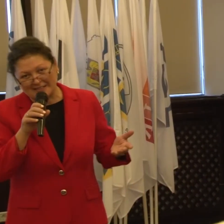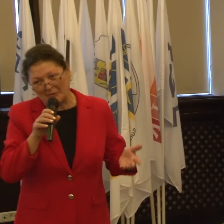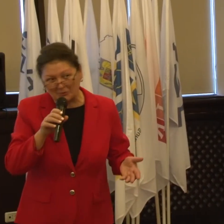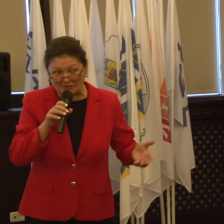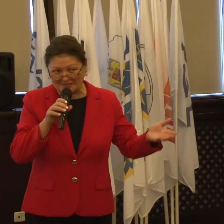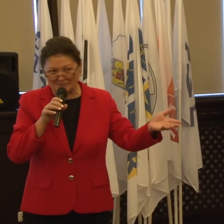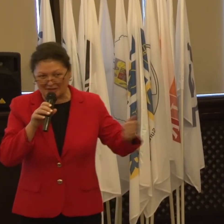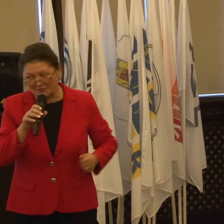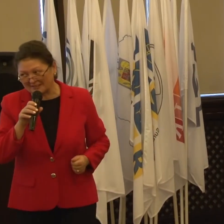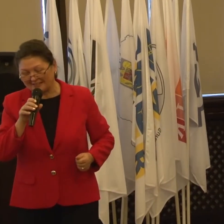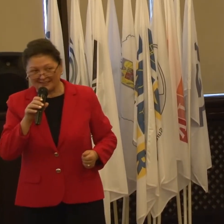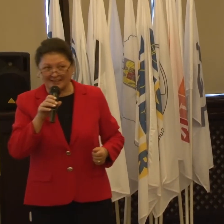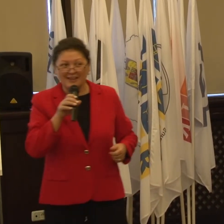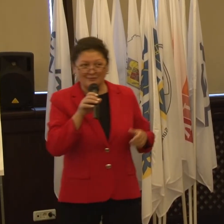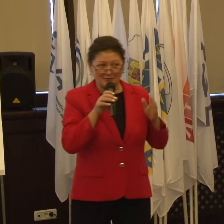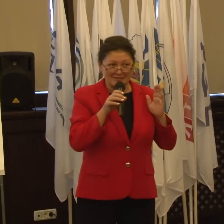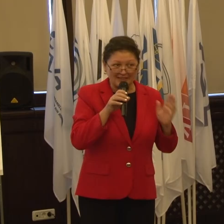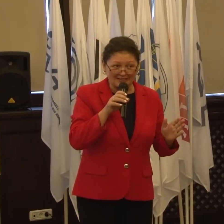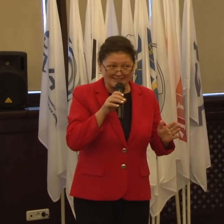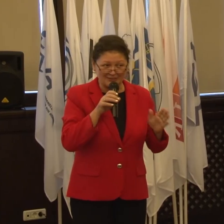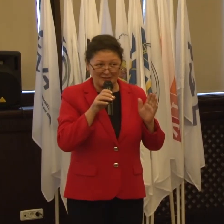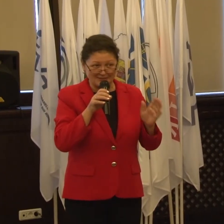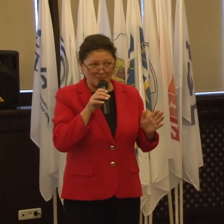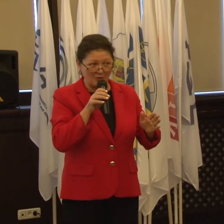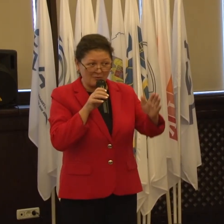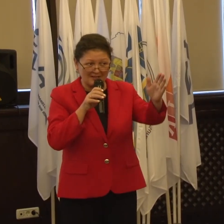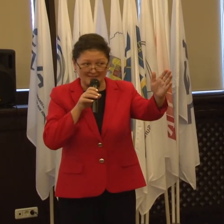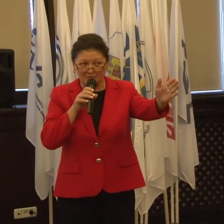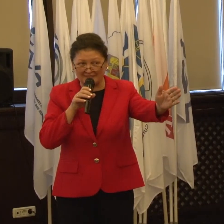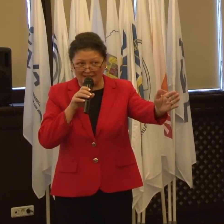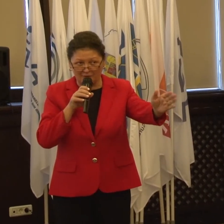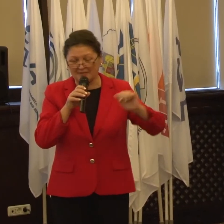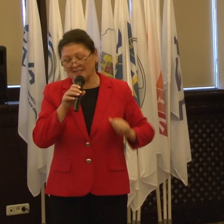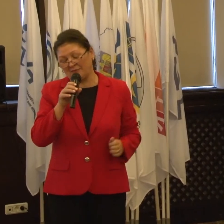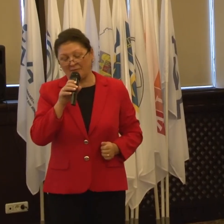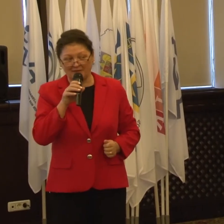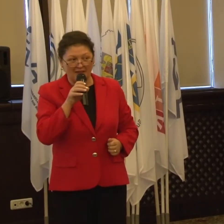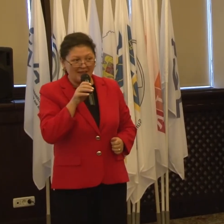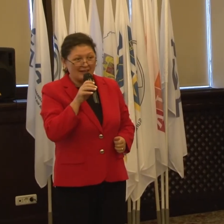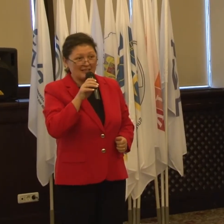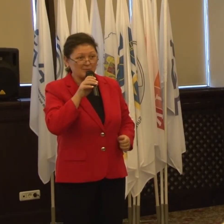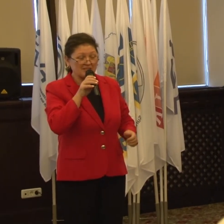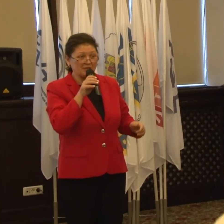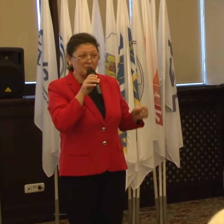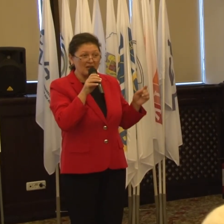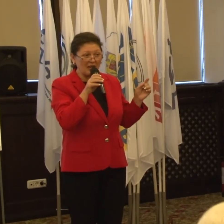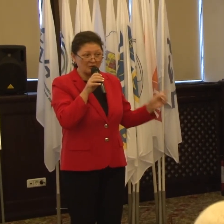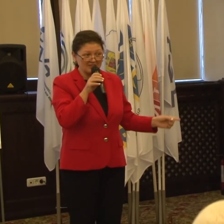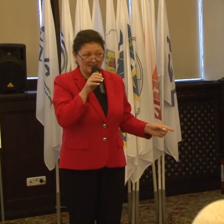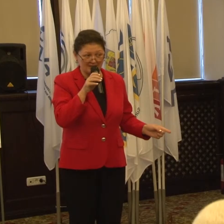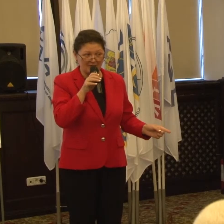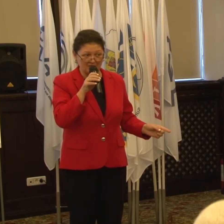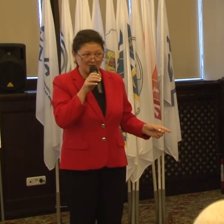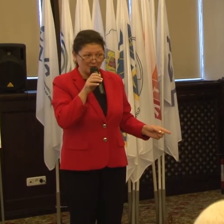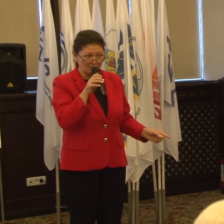da? Asta mă bucură, că înseamnă că e foarte atent. Vă rog să mă credeți că ceea ce spun acum sunt cuvintele lui prin semne. A spus că nu doar la